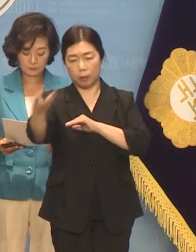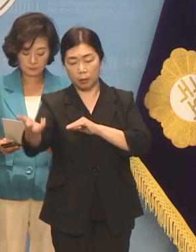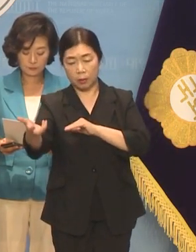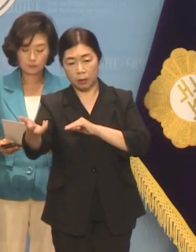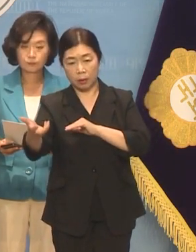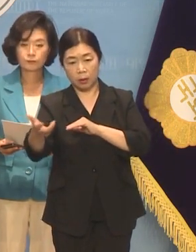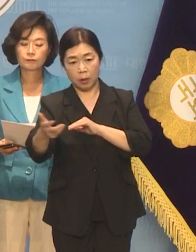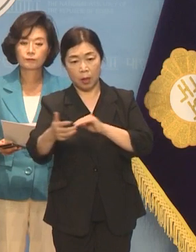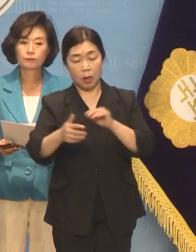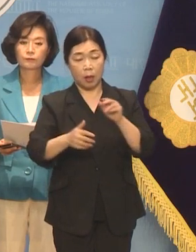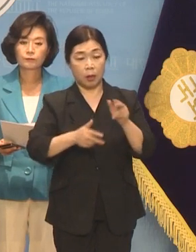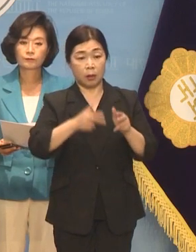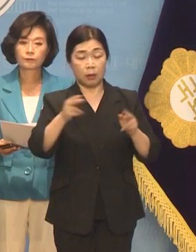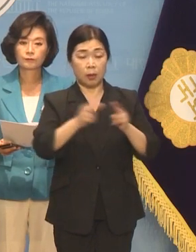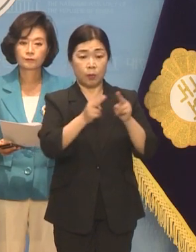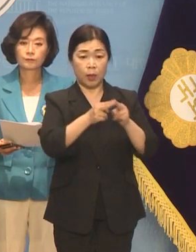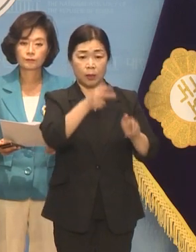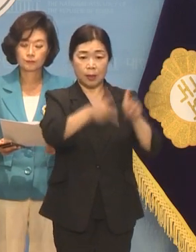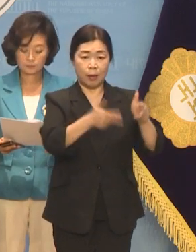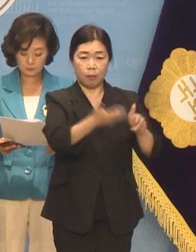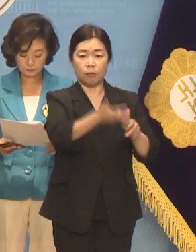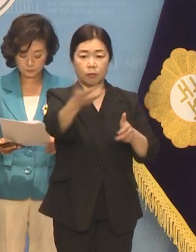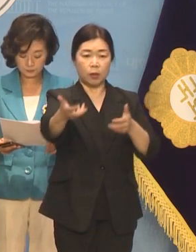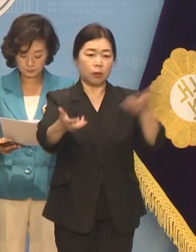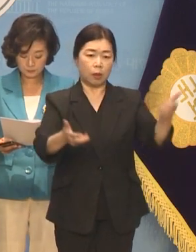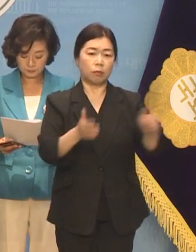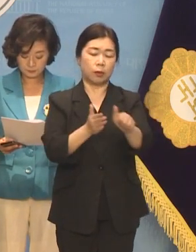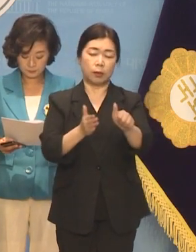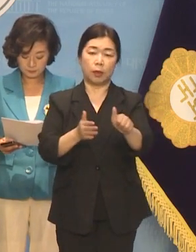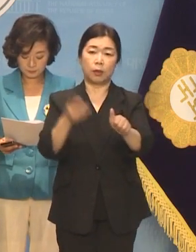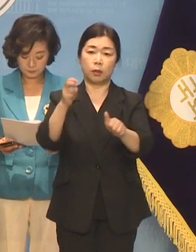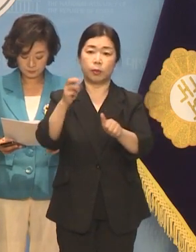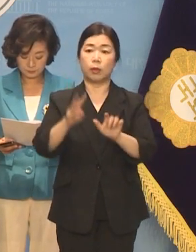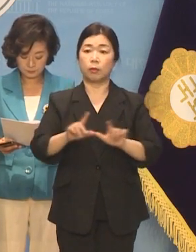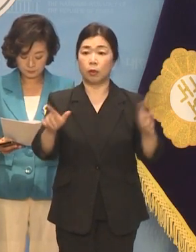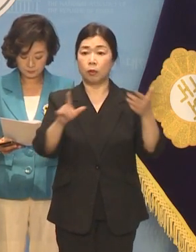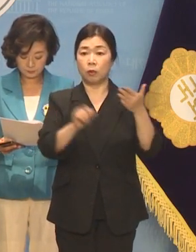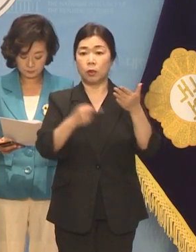첨단산업 입지를 적극 검토하라. 2023년 9월